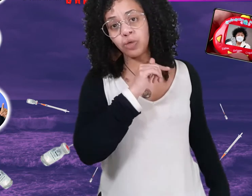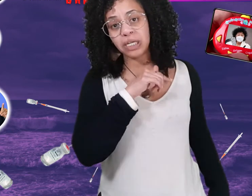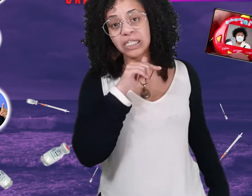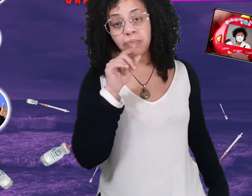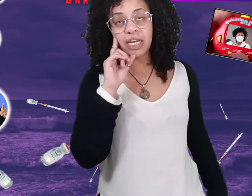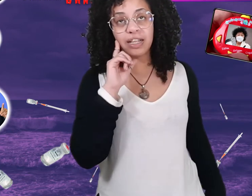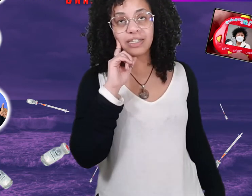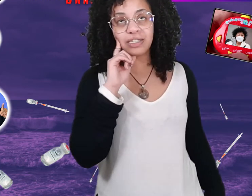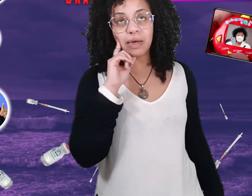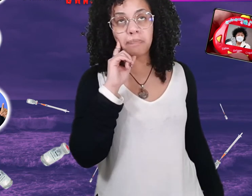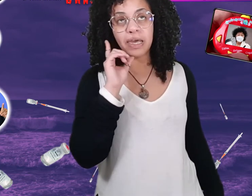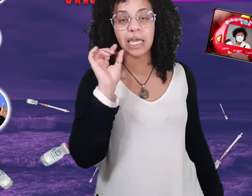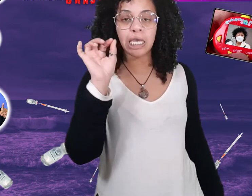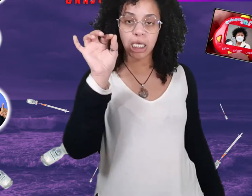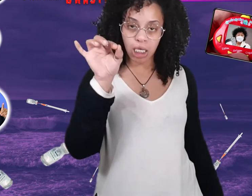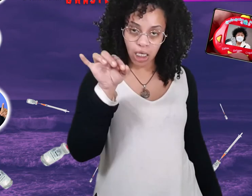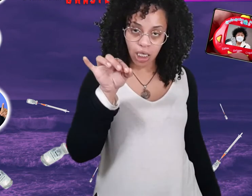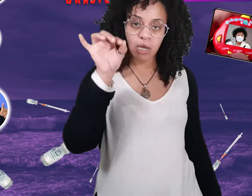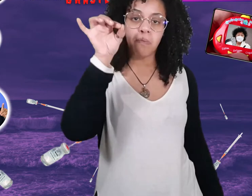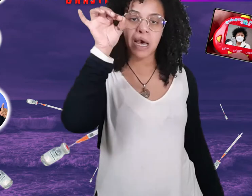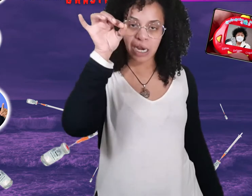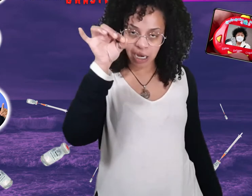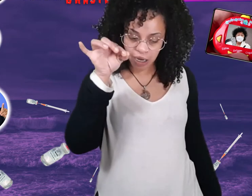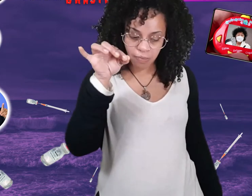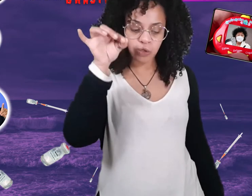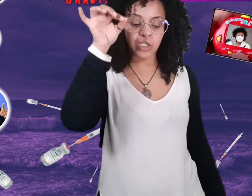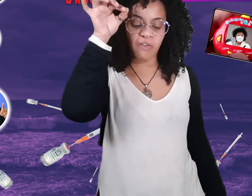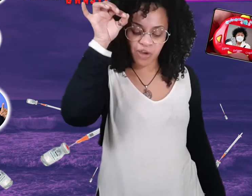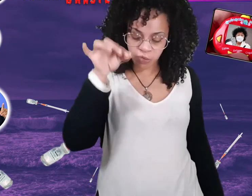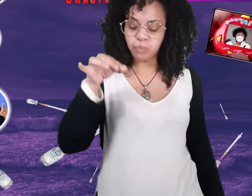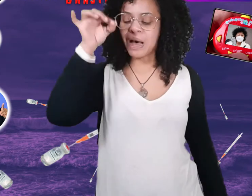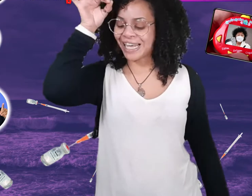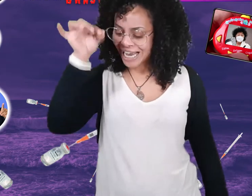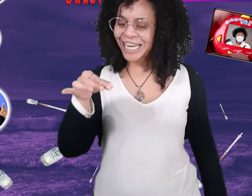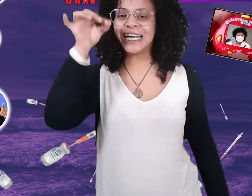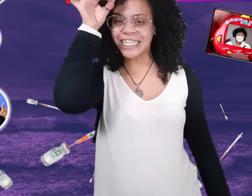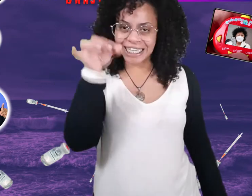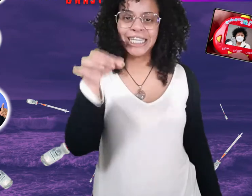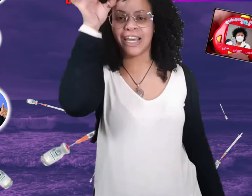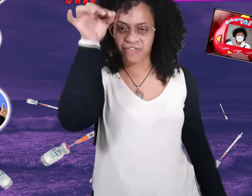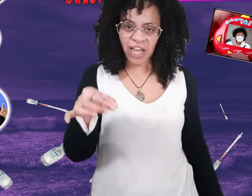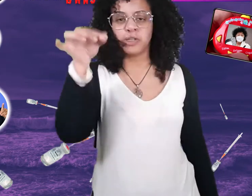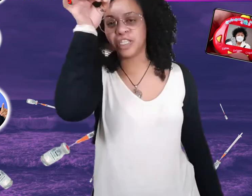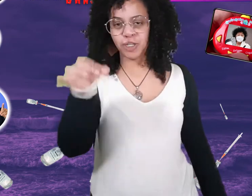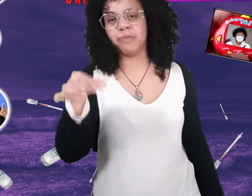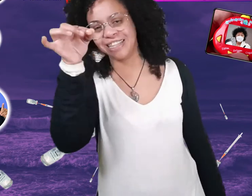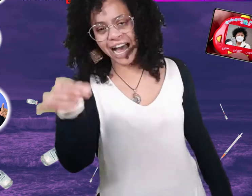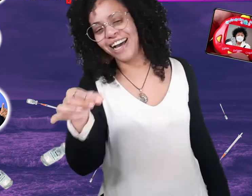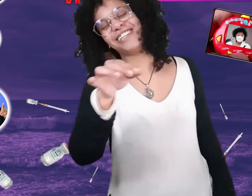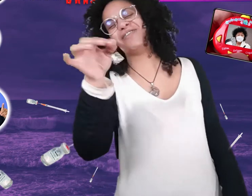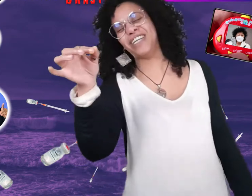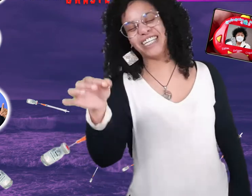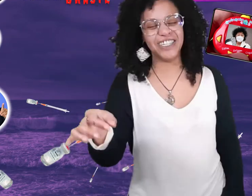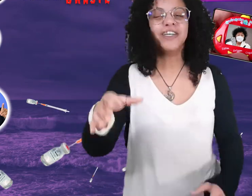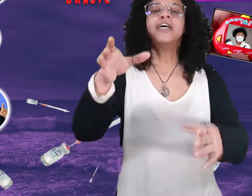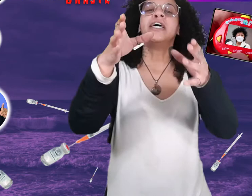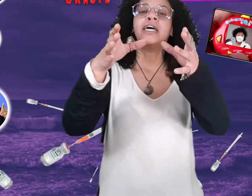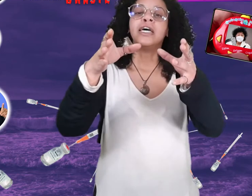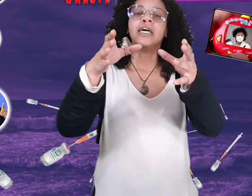uma semana da CPI, não paramos, não vamos parar aqui, ninguém vai nos intimidar, tô brincando. E